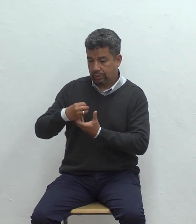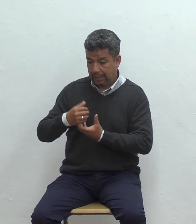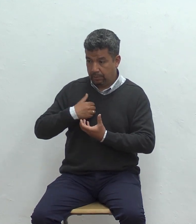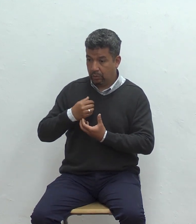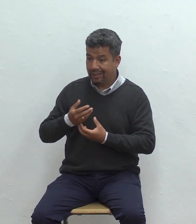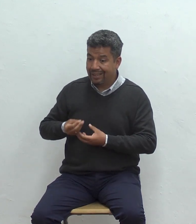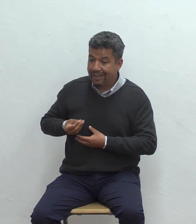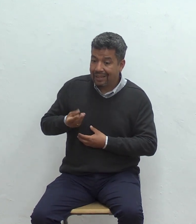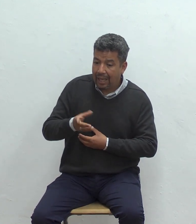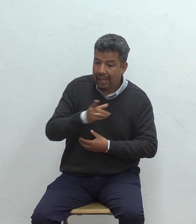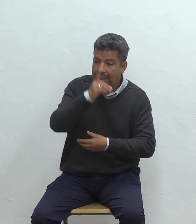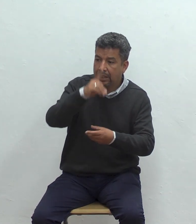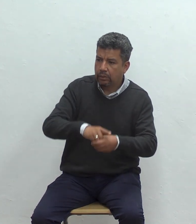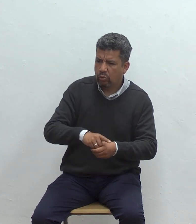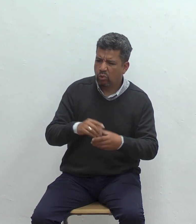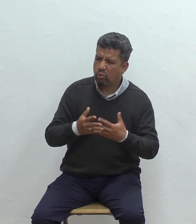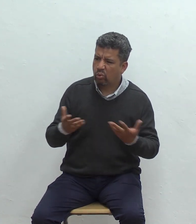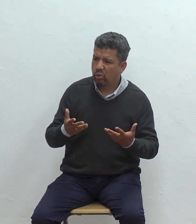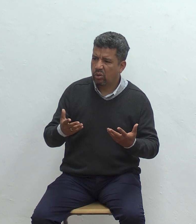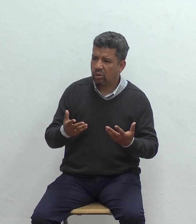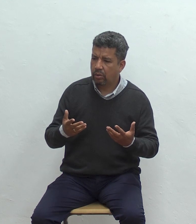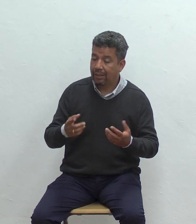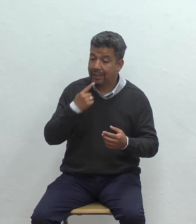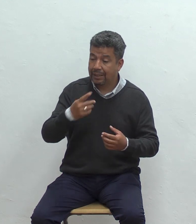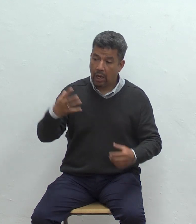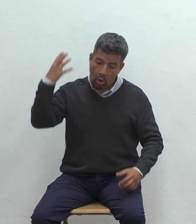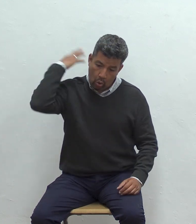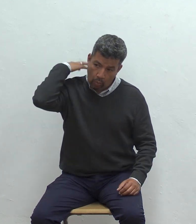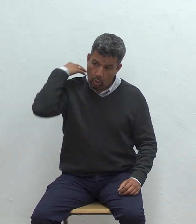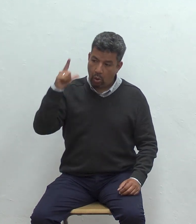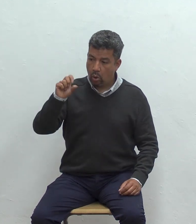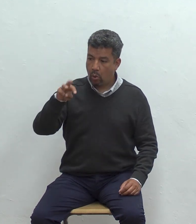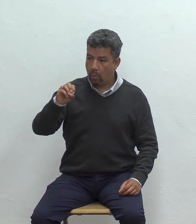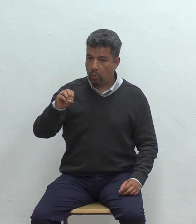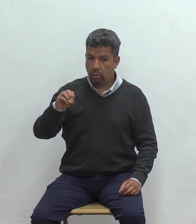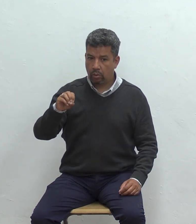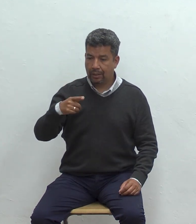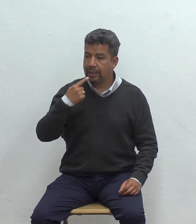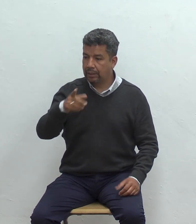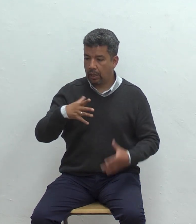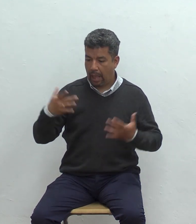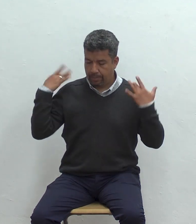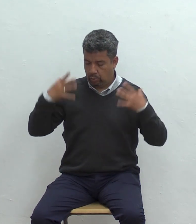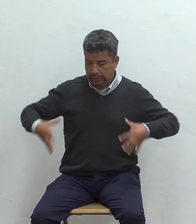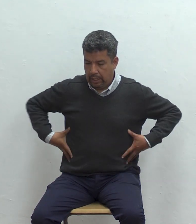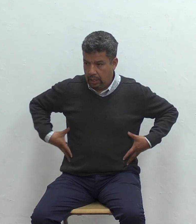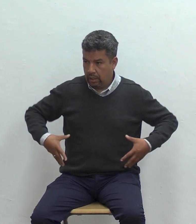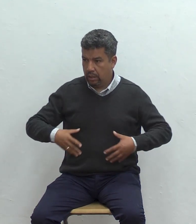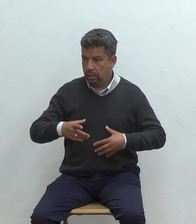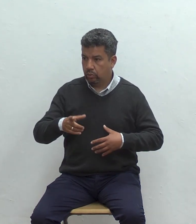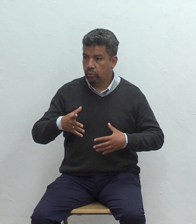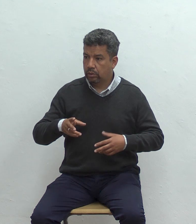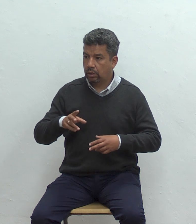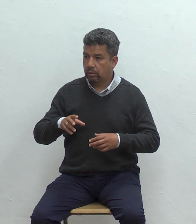está diezmando ¿en dónde? En los lomos. Sepa que en los lomos, la Biblia, los lomos no es aquí, sino aquí. O sea, en la parte